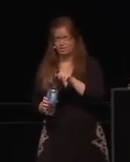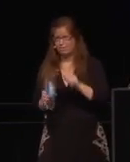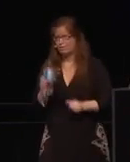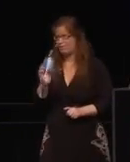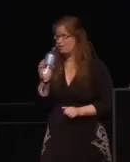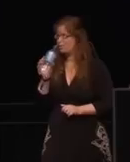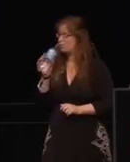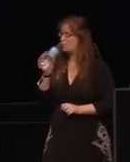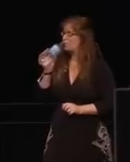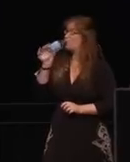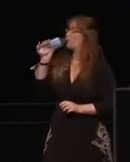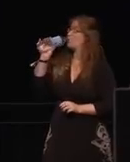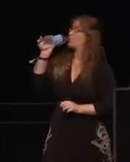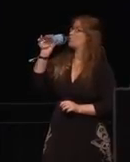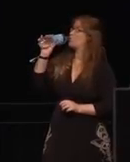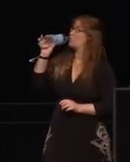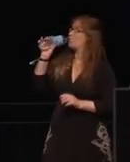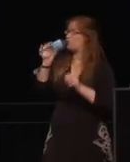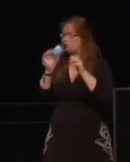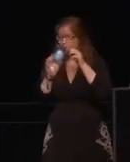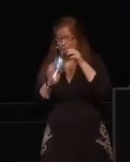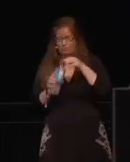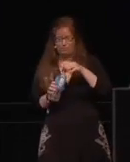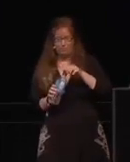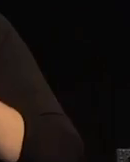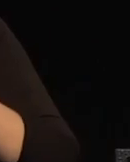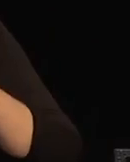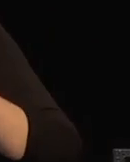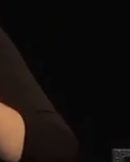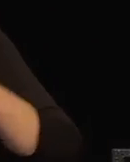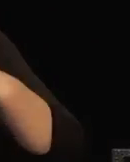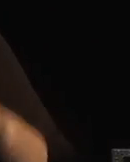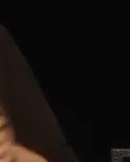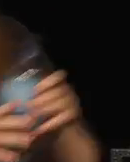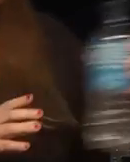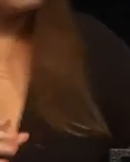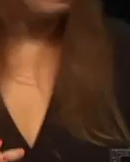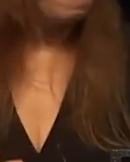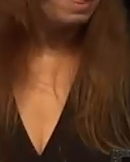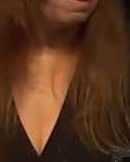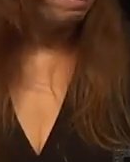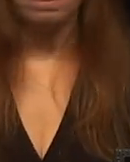Y van a seguir creciendo. Tengo que tomar un poco de agua, un segundo. Beber un poco de agua.